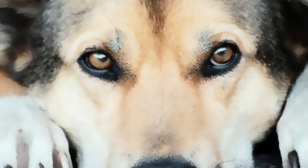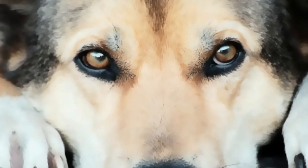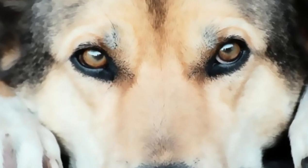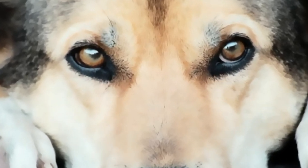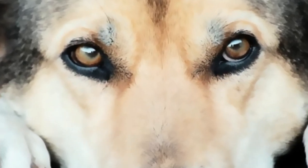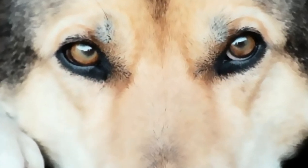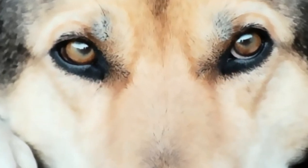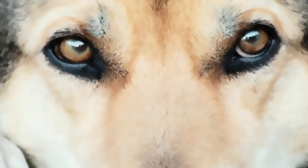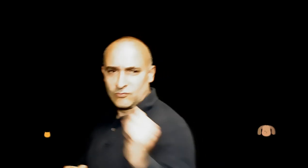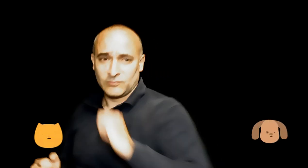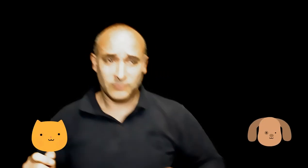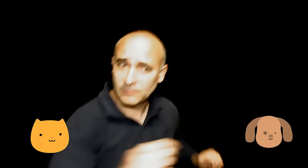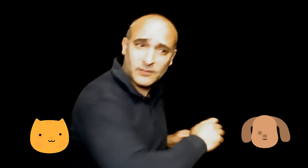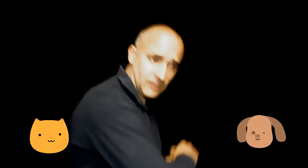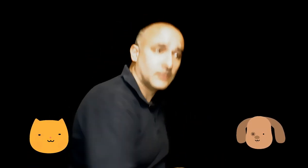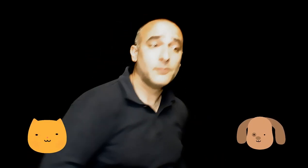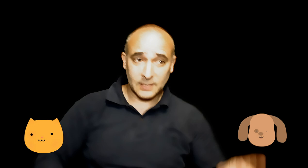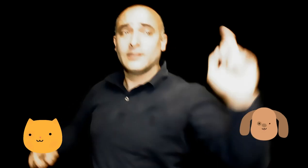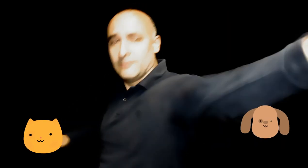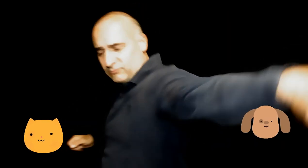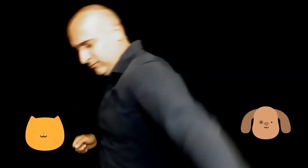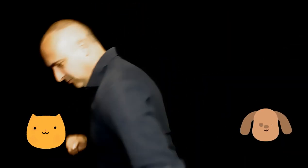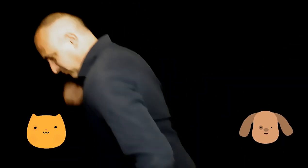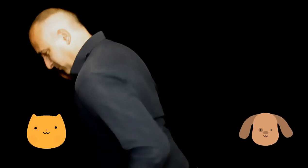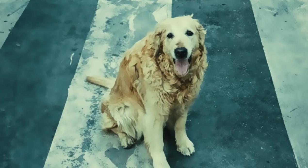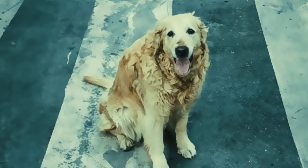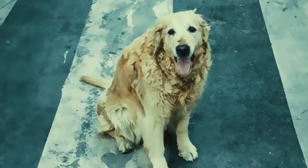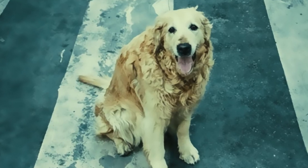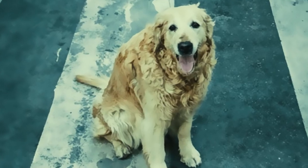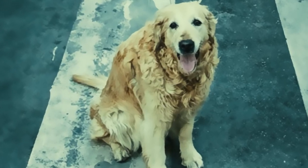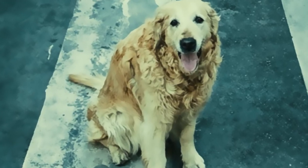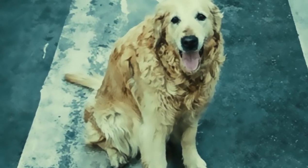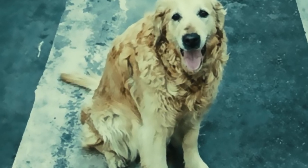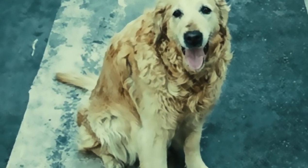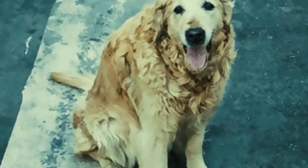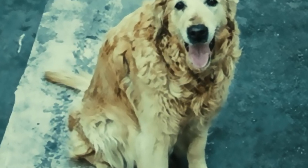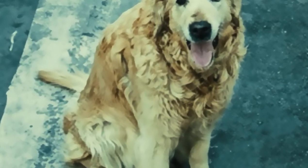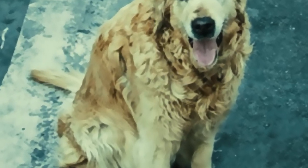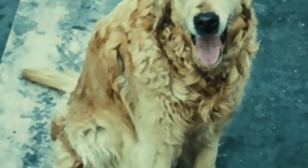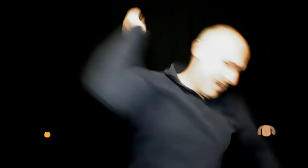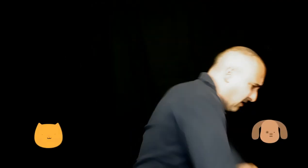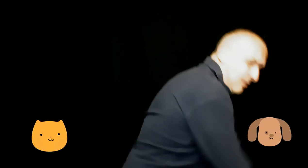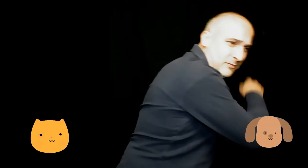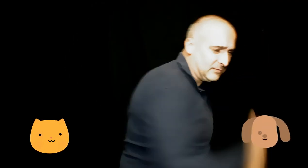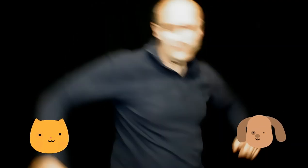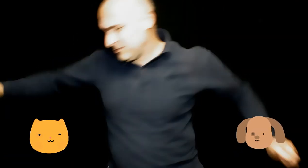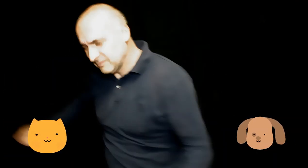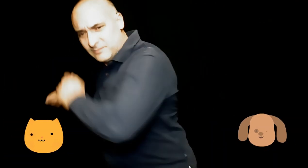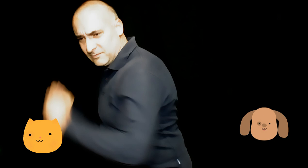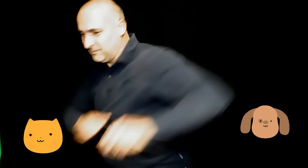Lui darebbe la vita per te e non ti abbandonerebbe mai.